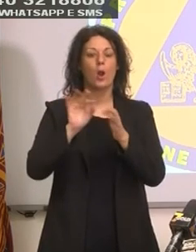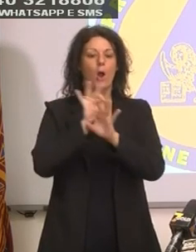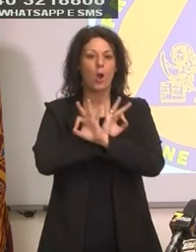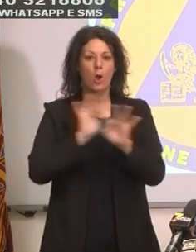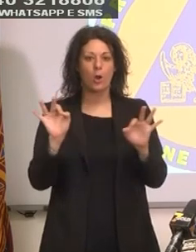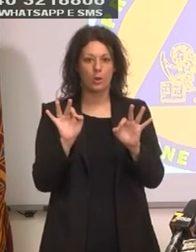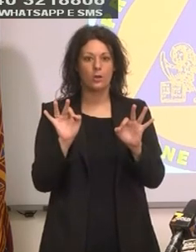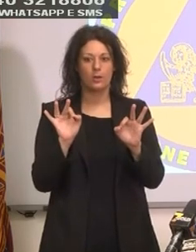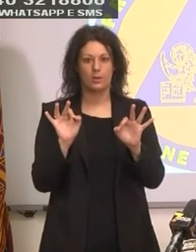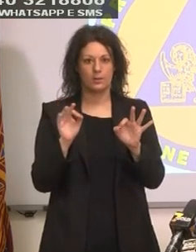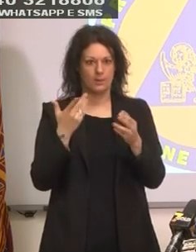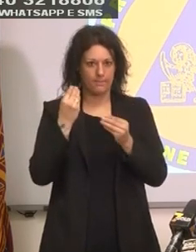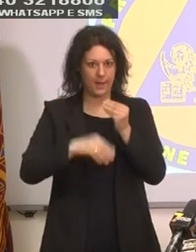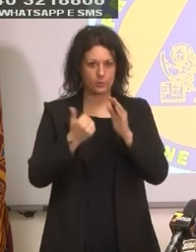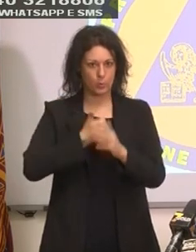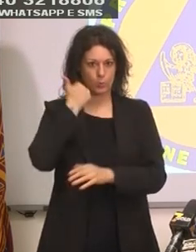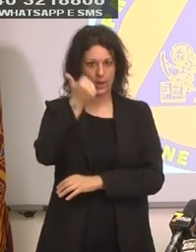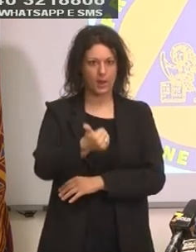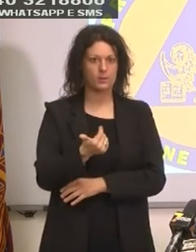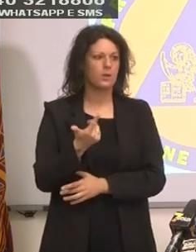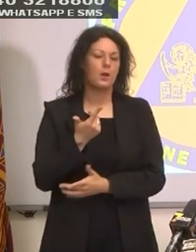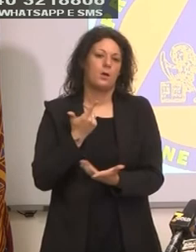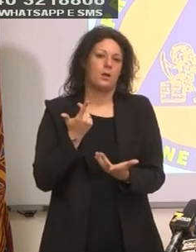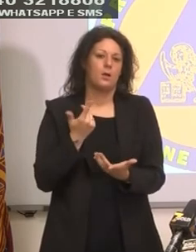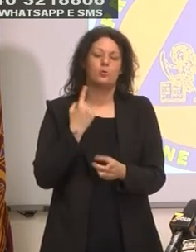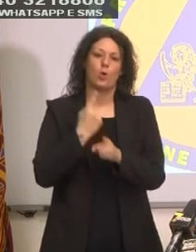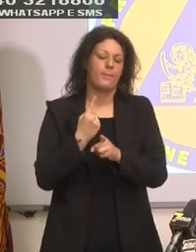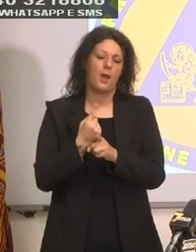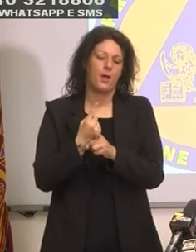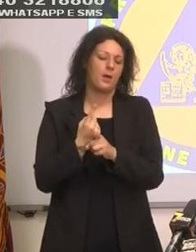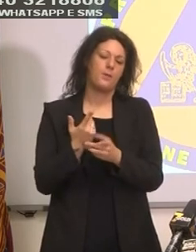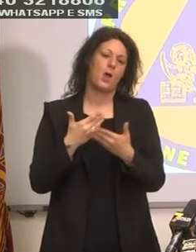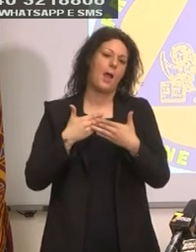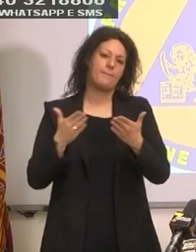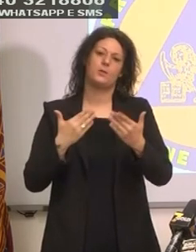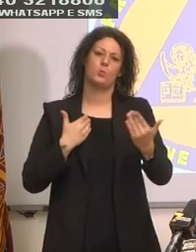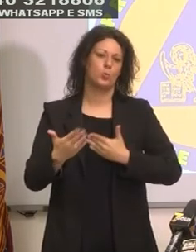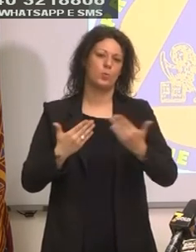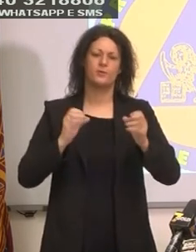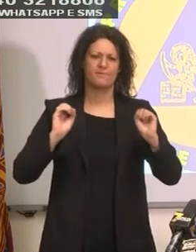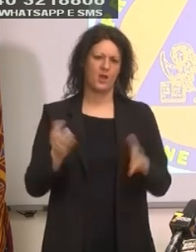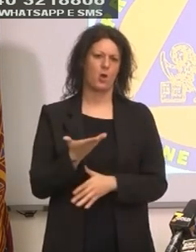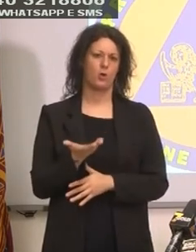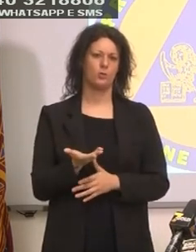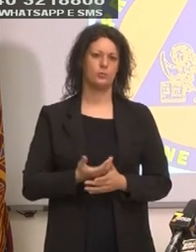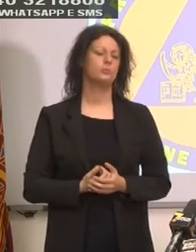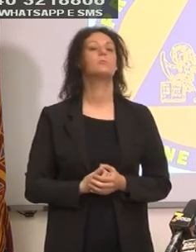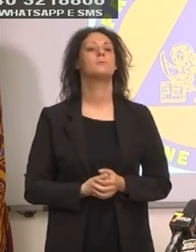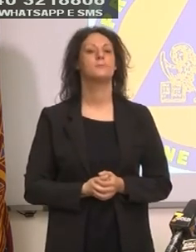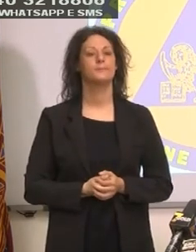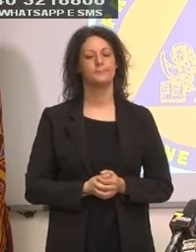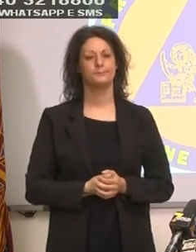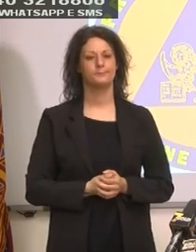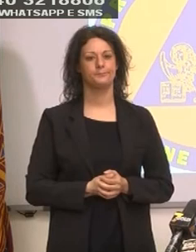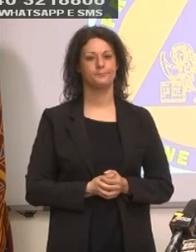Quindi non ci sono alternative, le dobbiamo aprire subito, velocemente, probabilmente anche tentando un equilibrio. Per questo